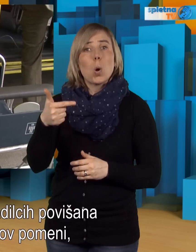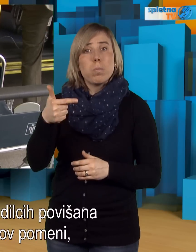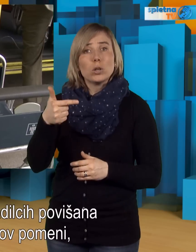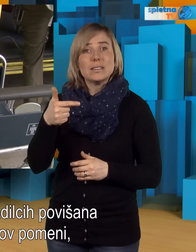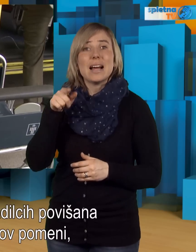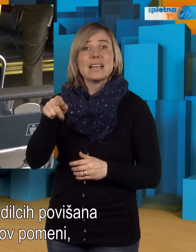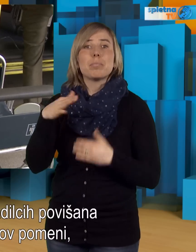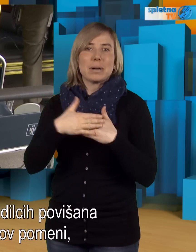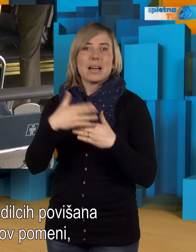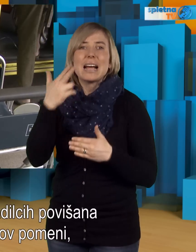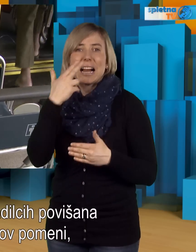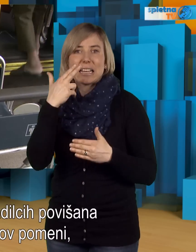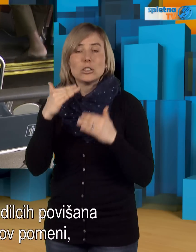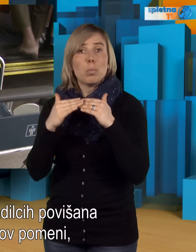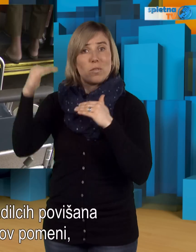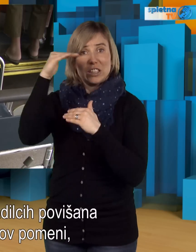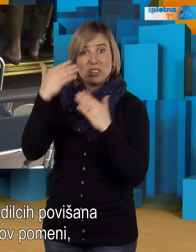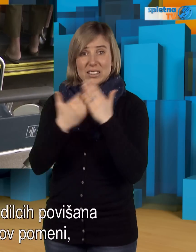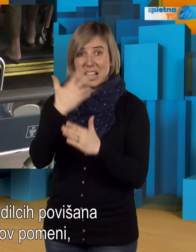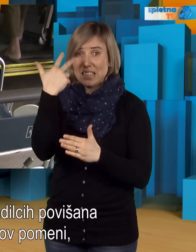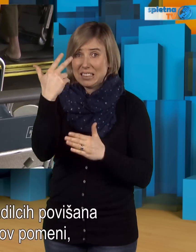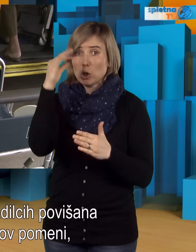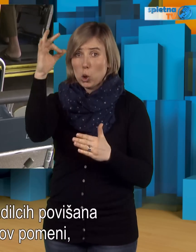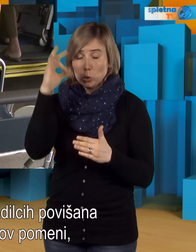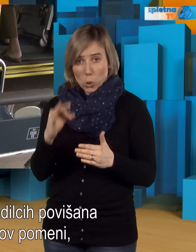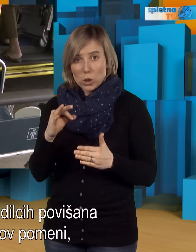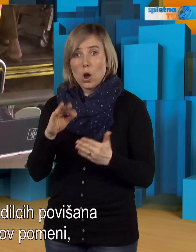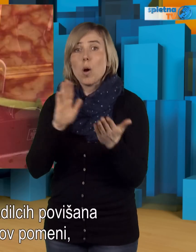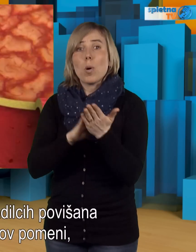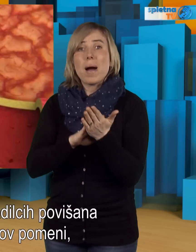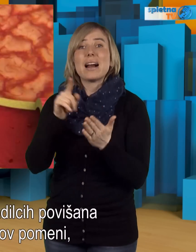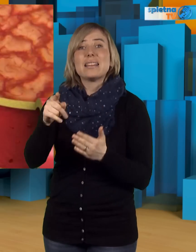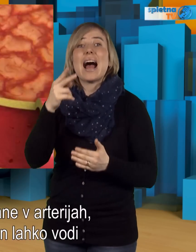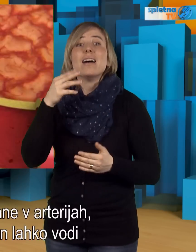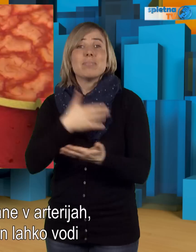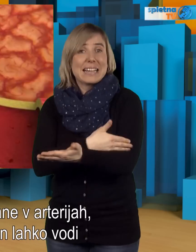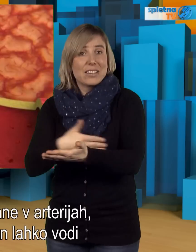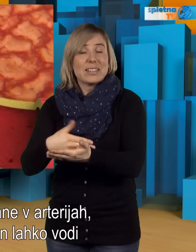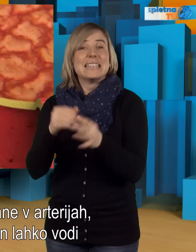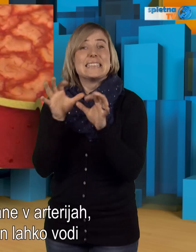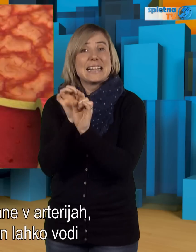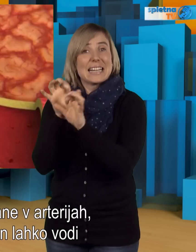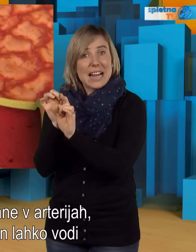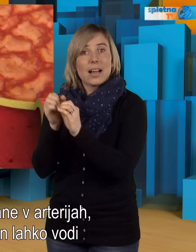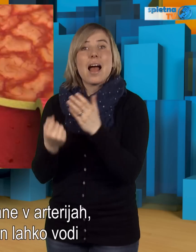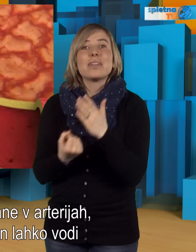Tromboza, ki je pri kadilcih povišana za kar 30%, pomeni, da krvni strdek nastane v arterijah,